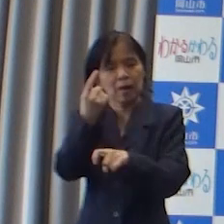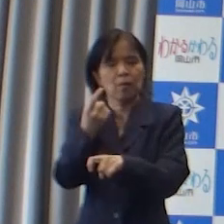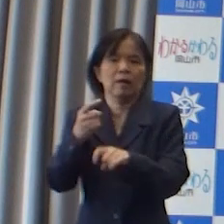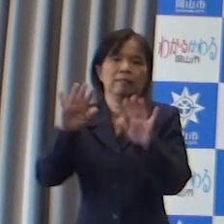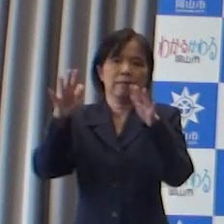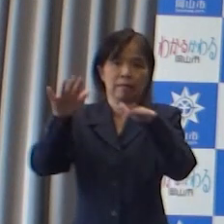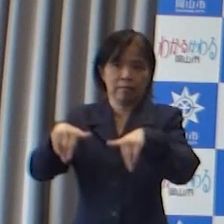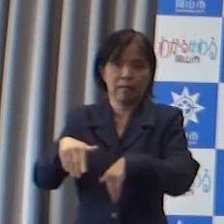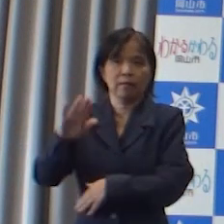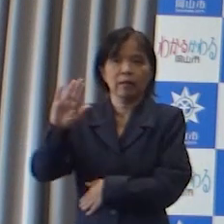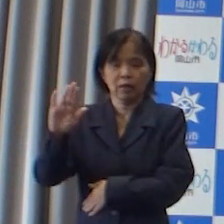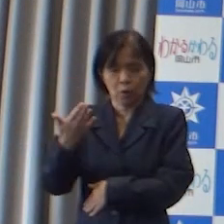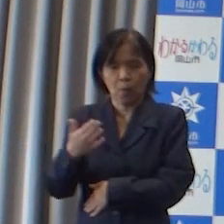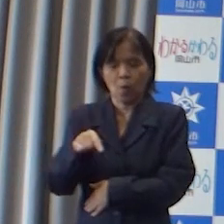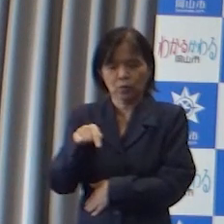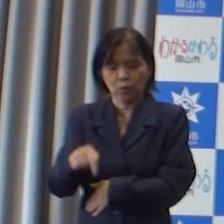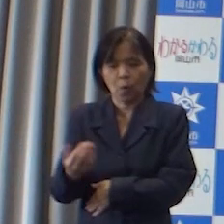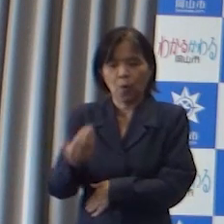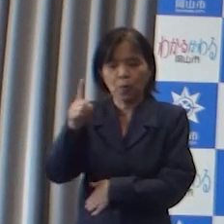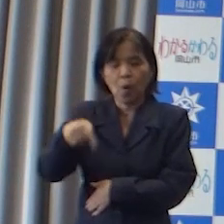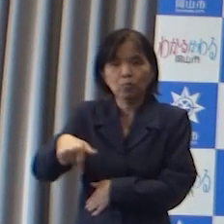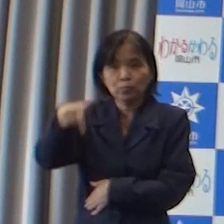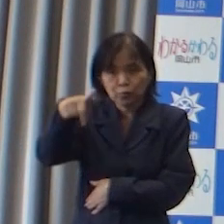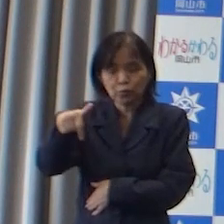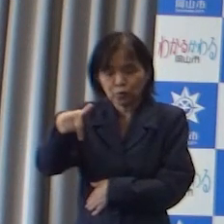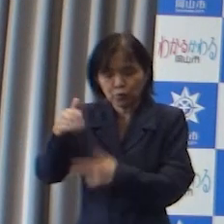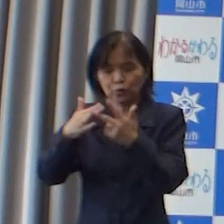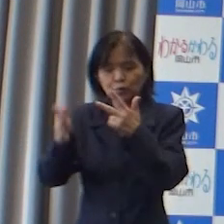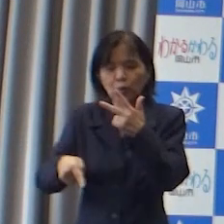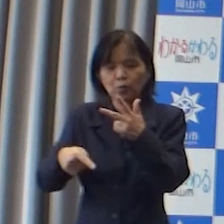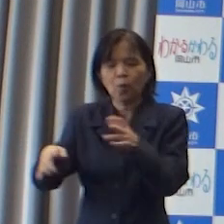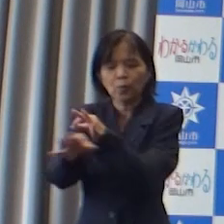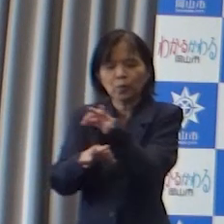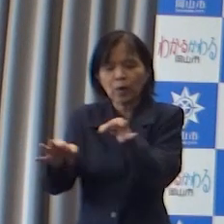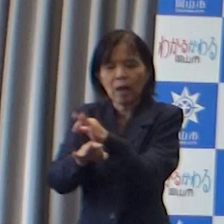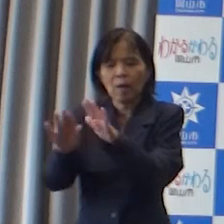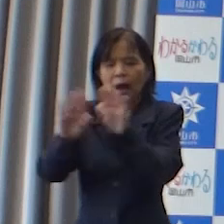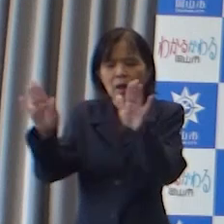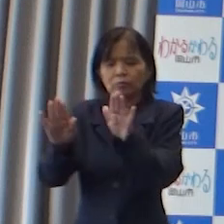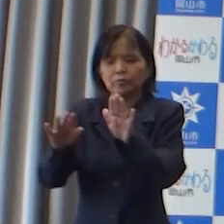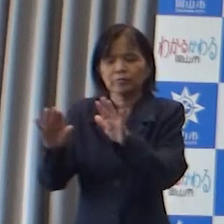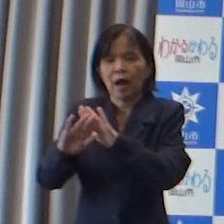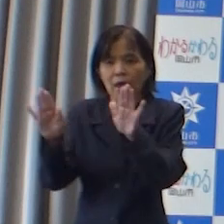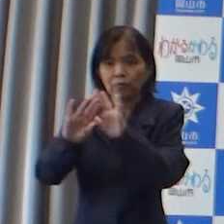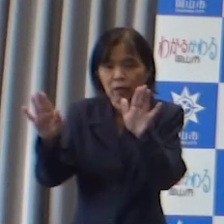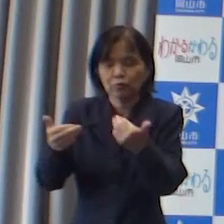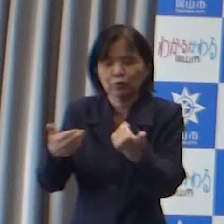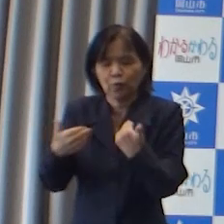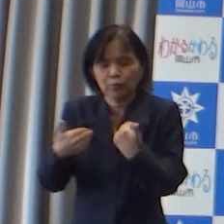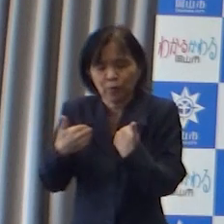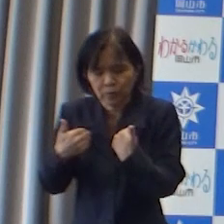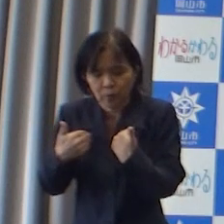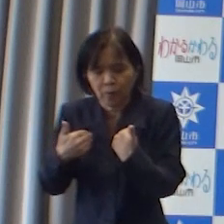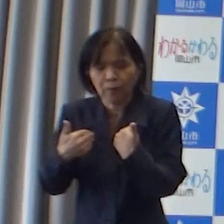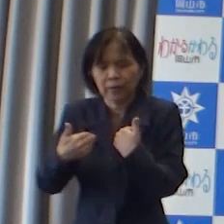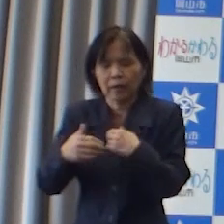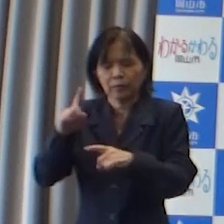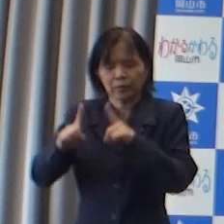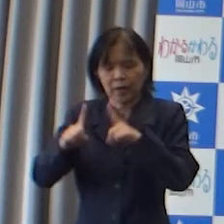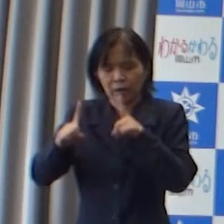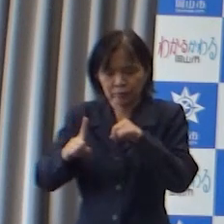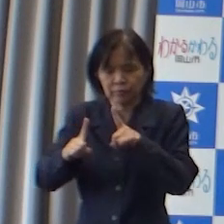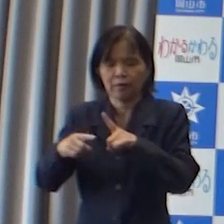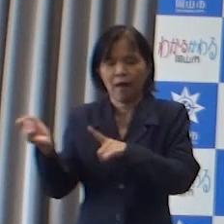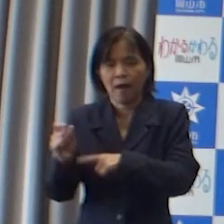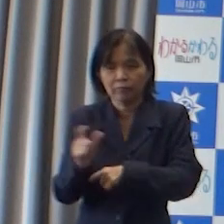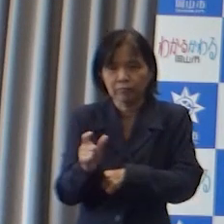なんとか早くできないかということで、6月の1日に、運転開始ができるよ